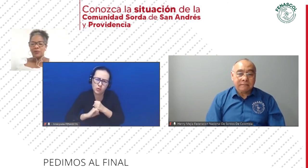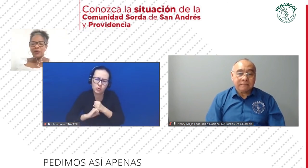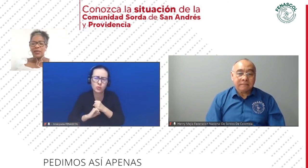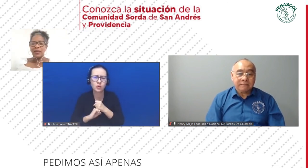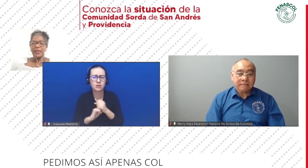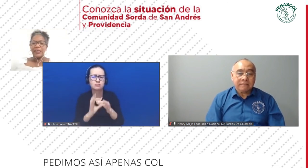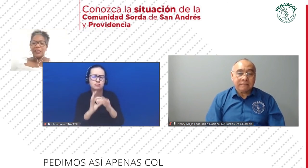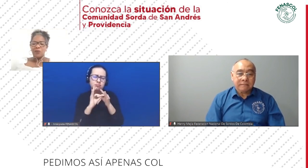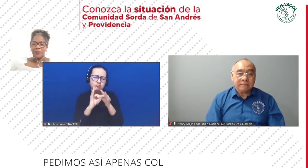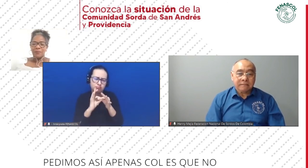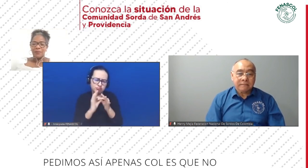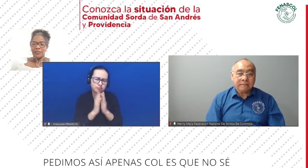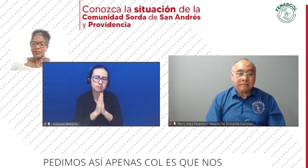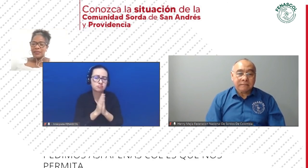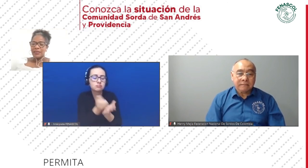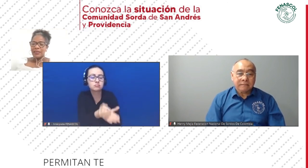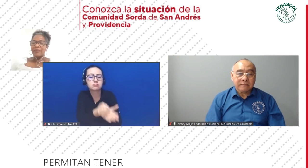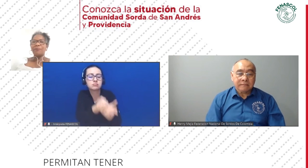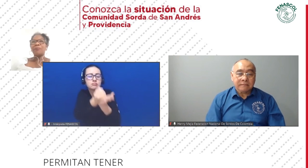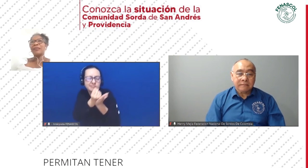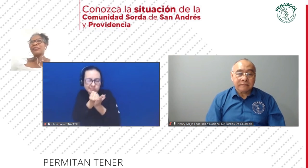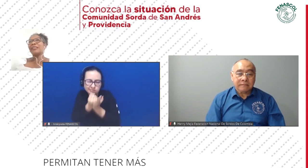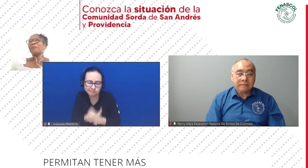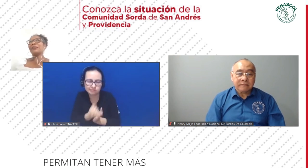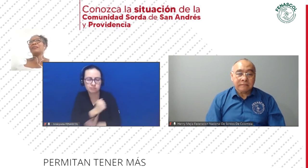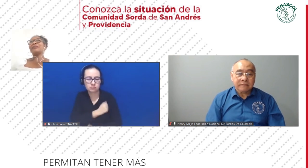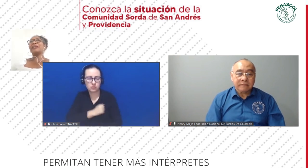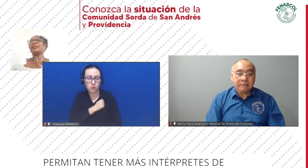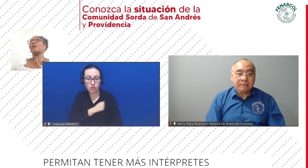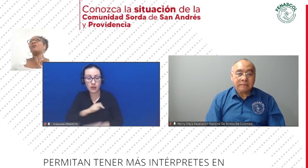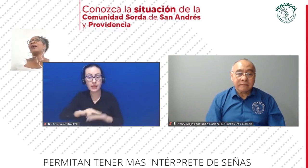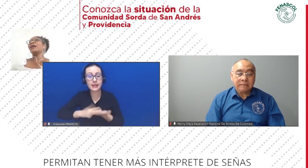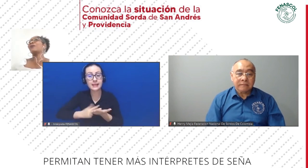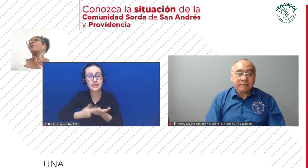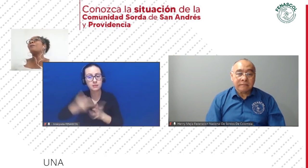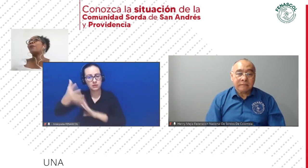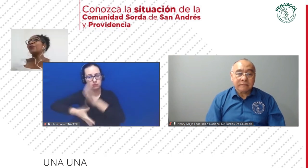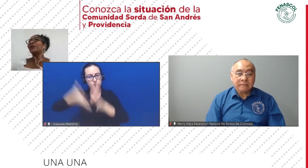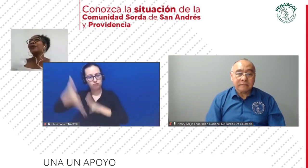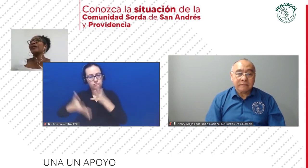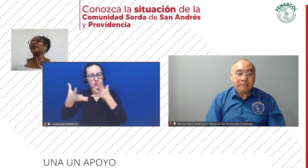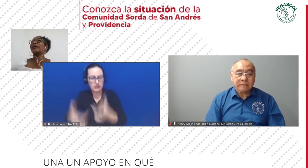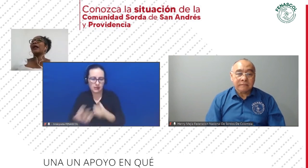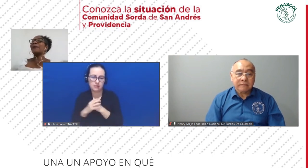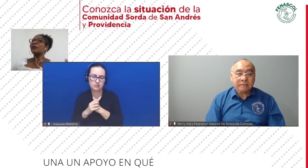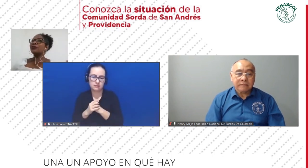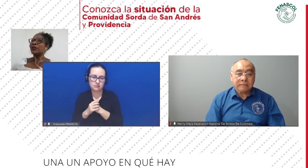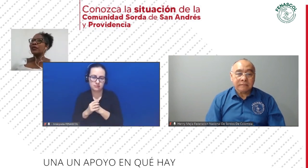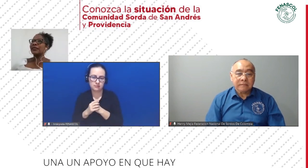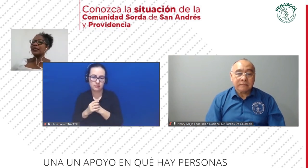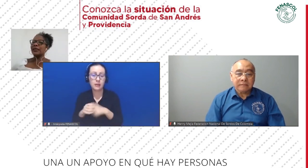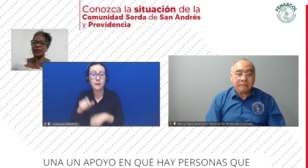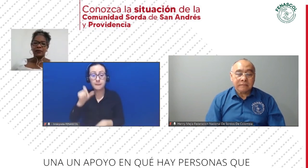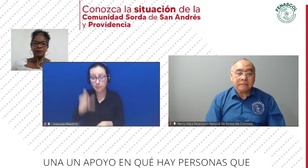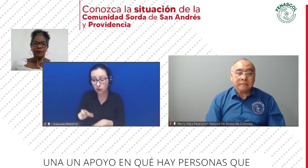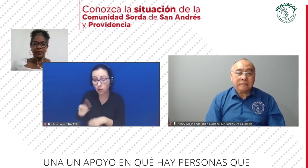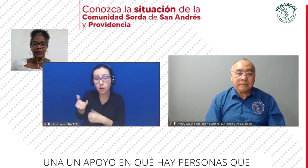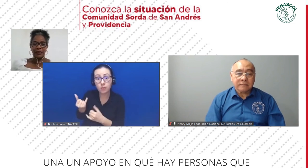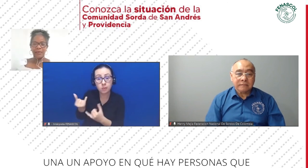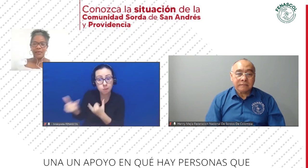apenas cold es que nos permitan tener más intérpretes de seña un apoyo en que hay personas que